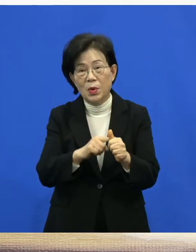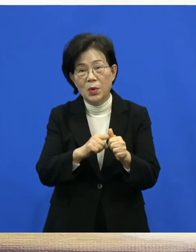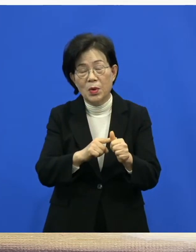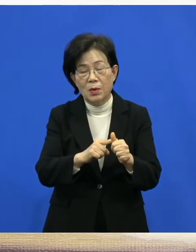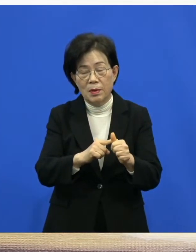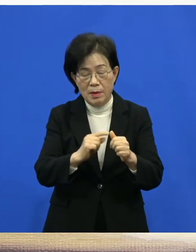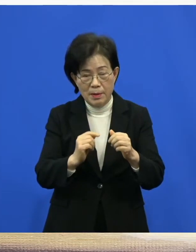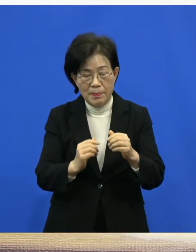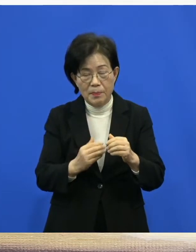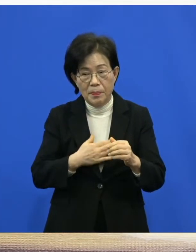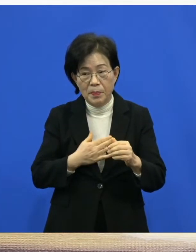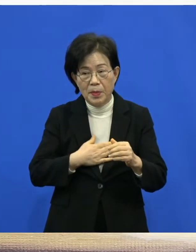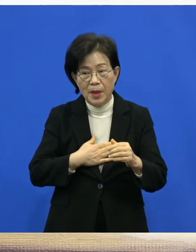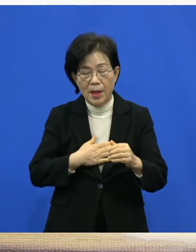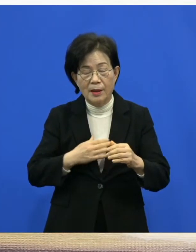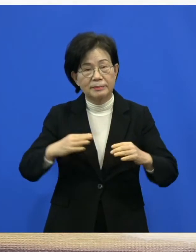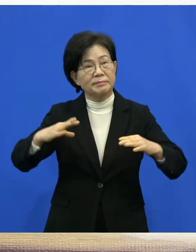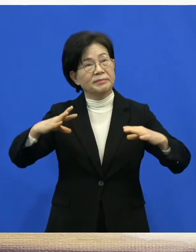우울감에 도취되어 있었겠죠.